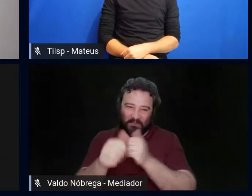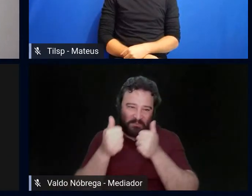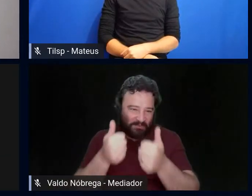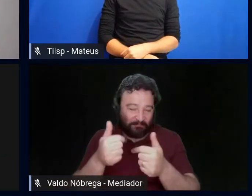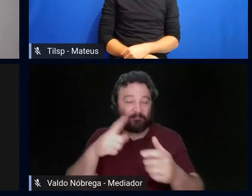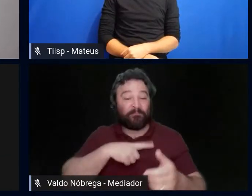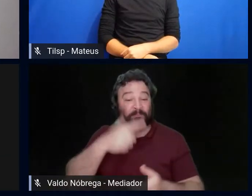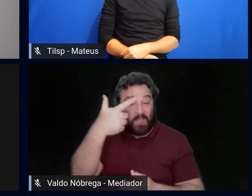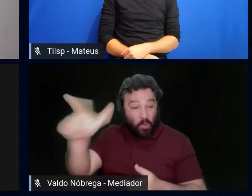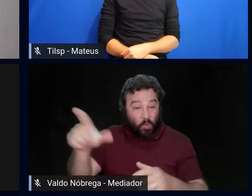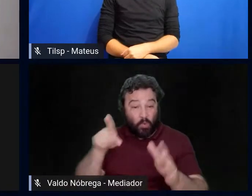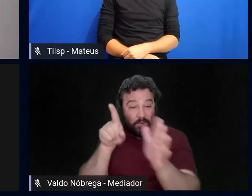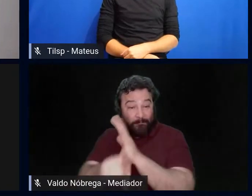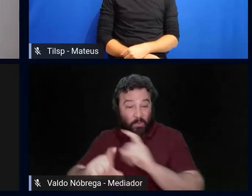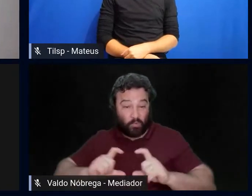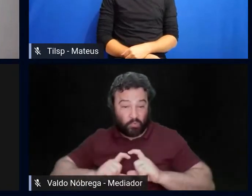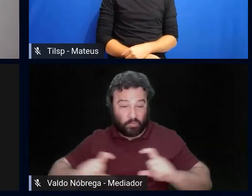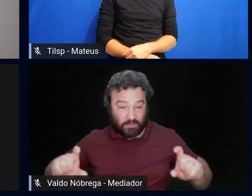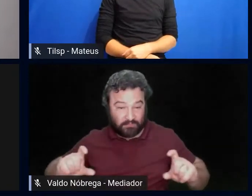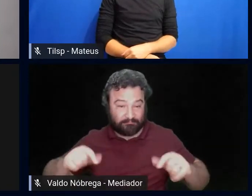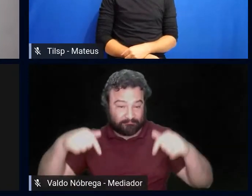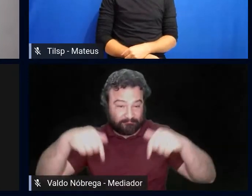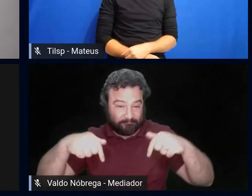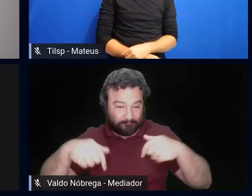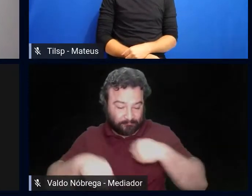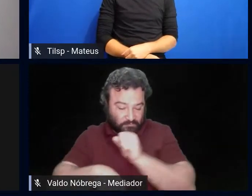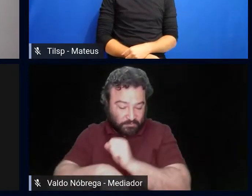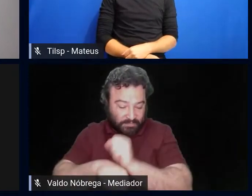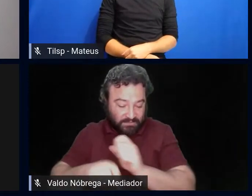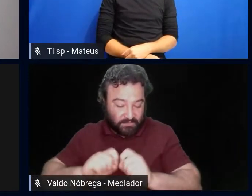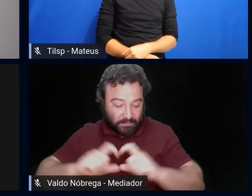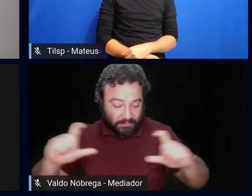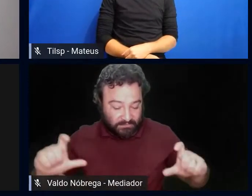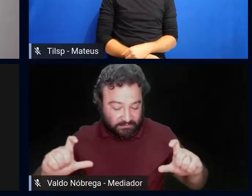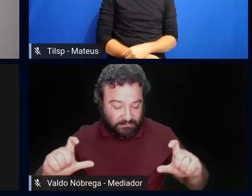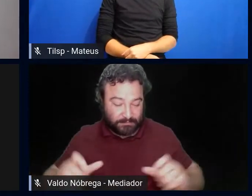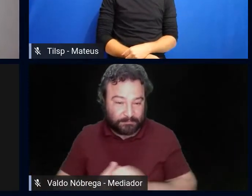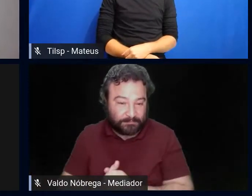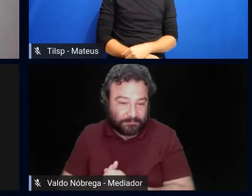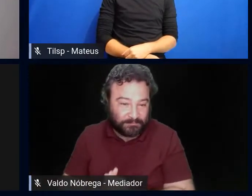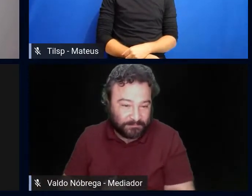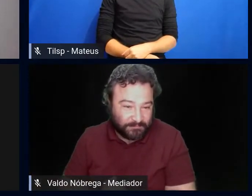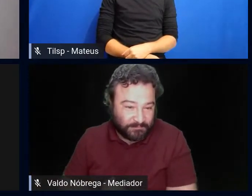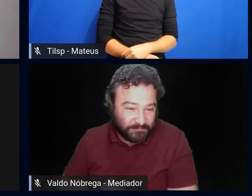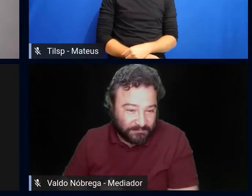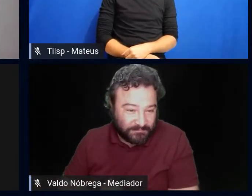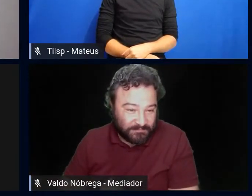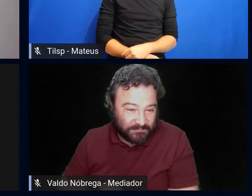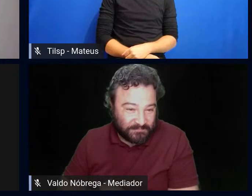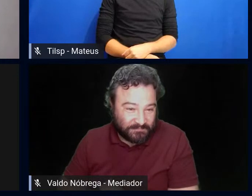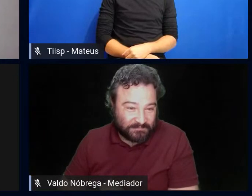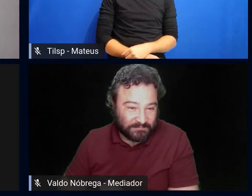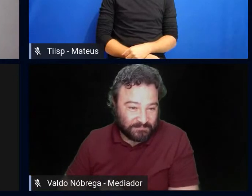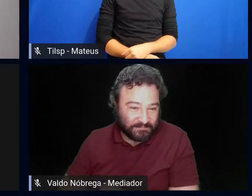Realmente é complexo isso. Foi uma per uma pergunta muito significativa. A, a próxima